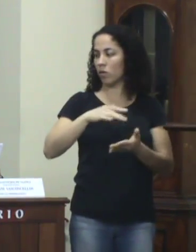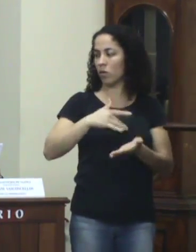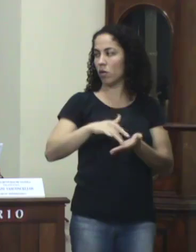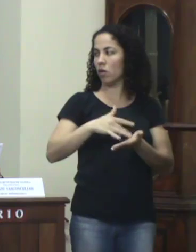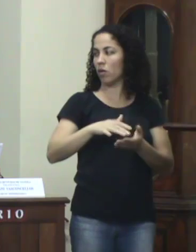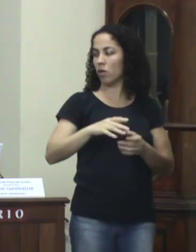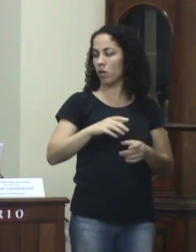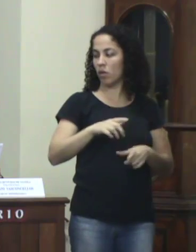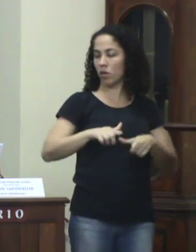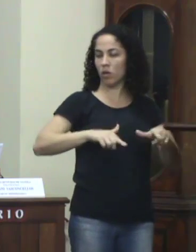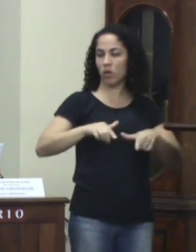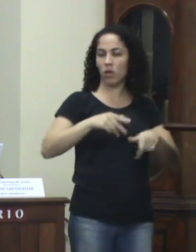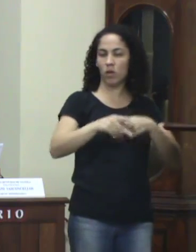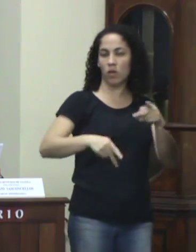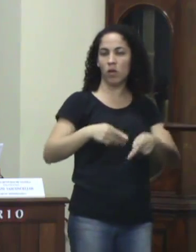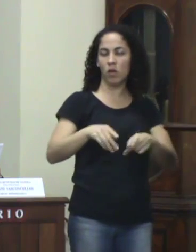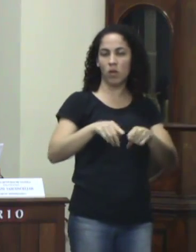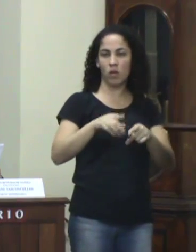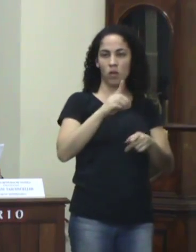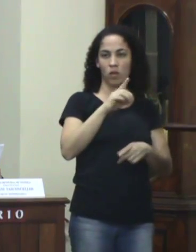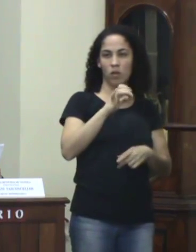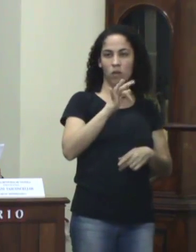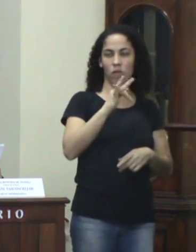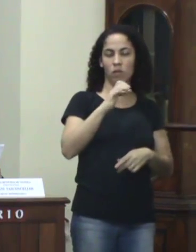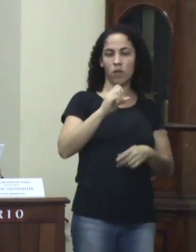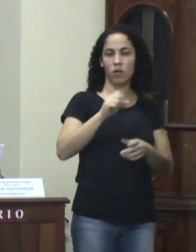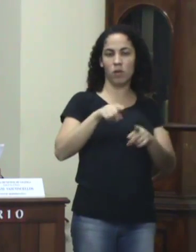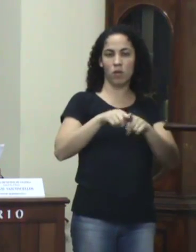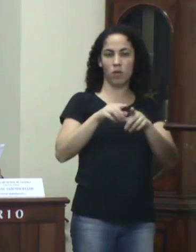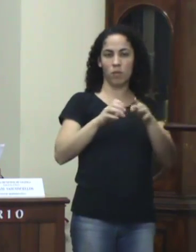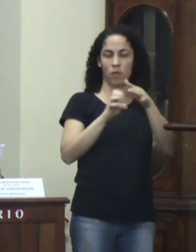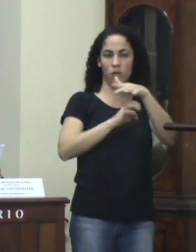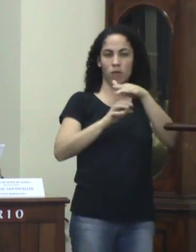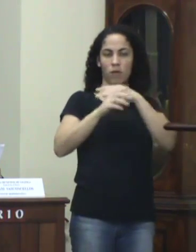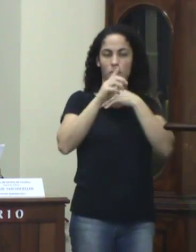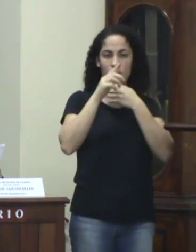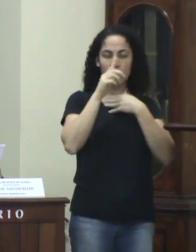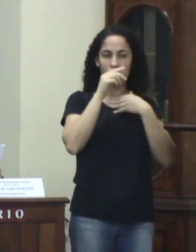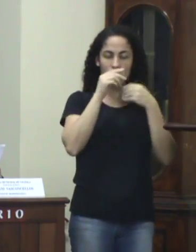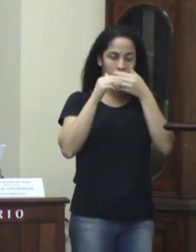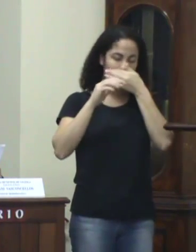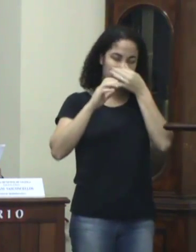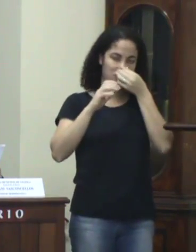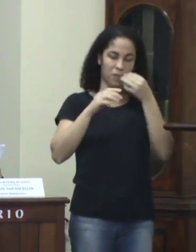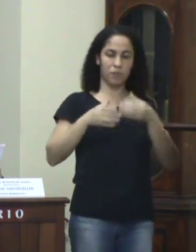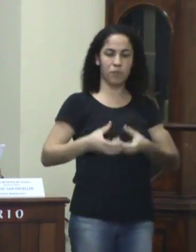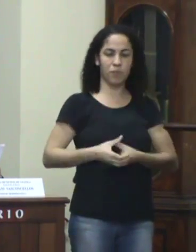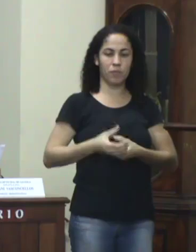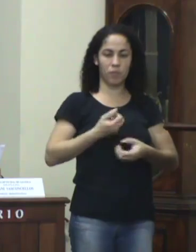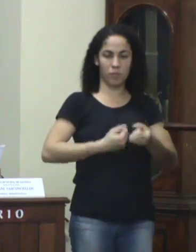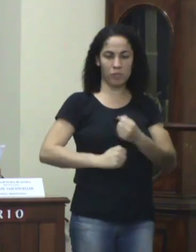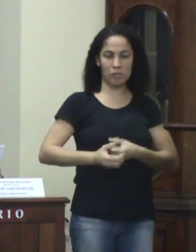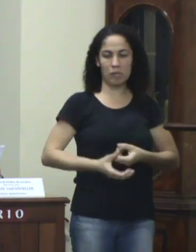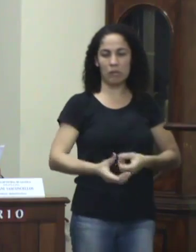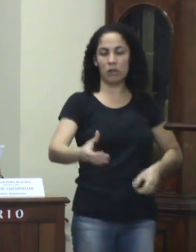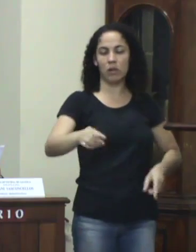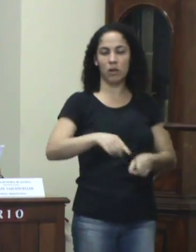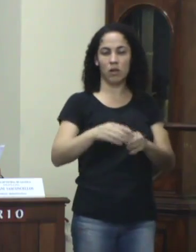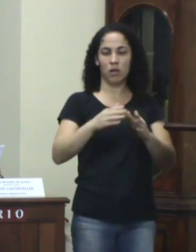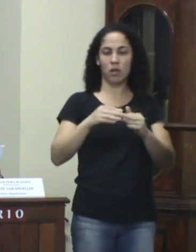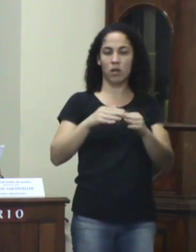Serviços Públicos de Defesa Civil e para a SEDAI, Companhia Estadual de Águas e Esgoto, solicitando